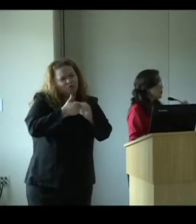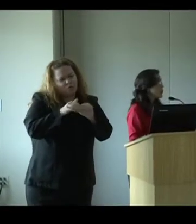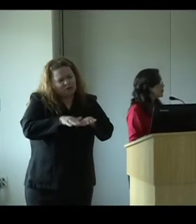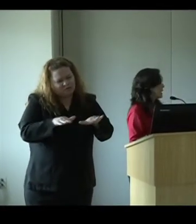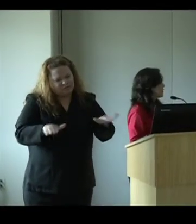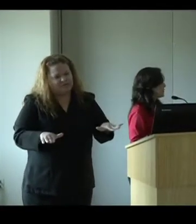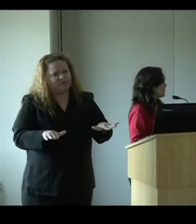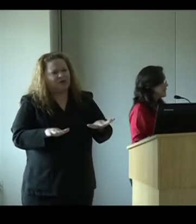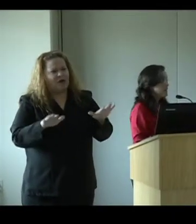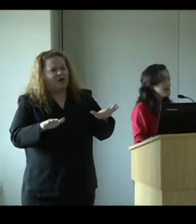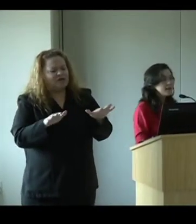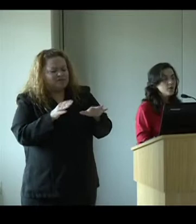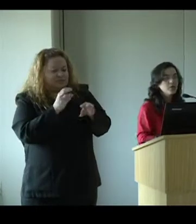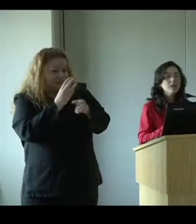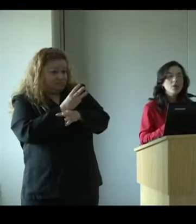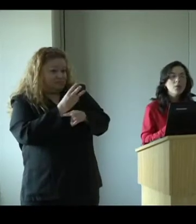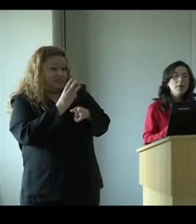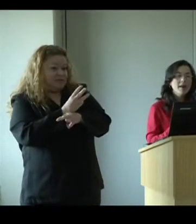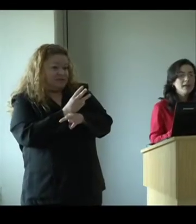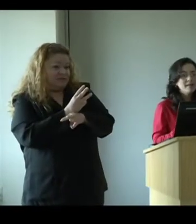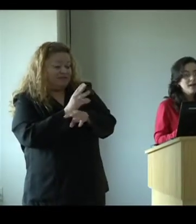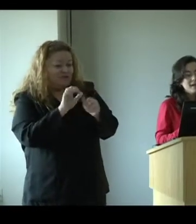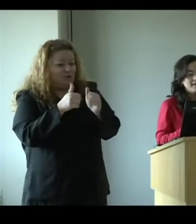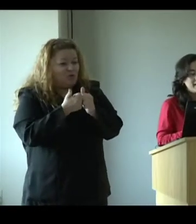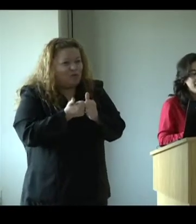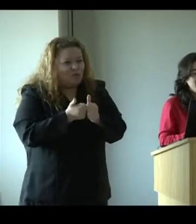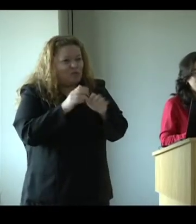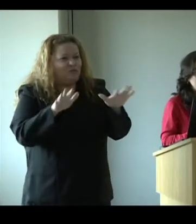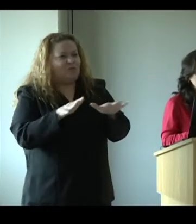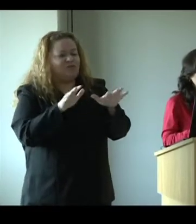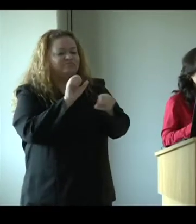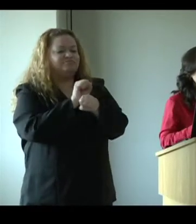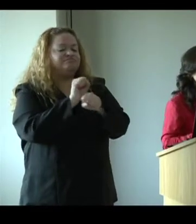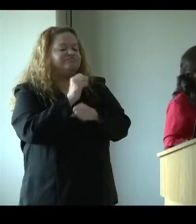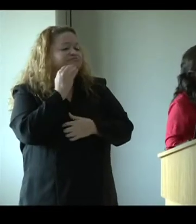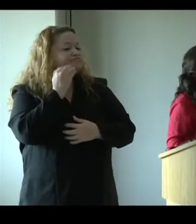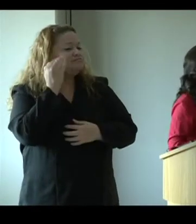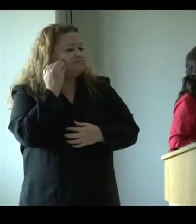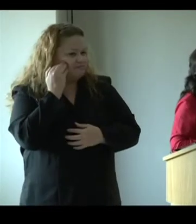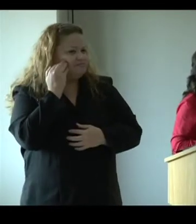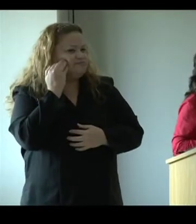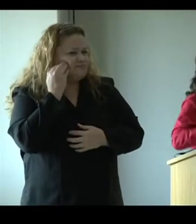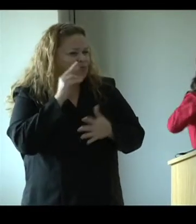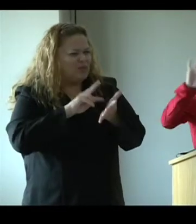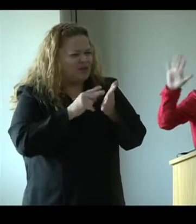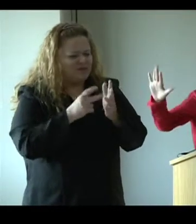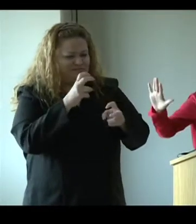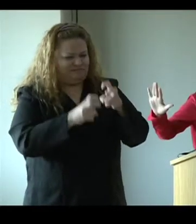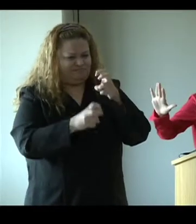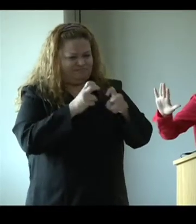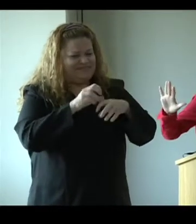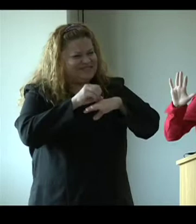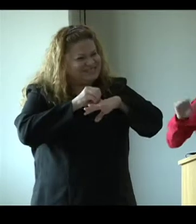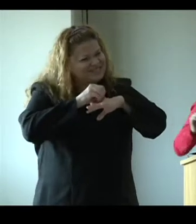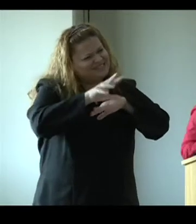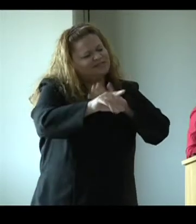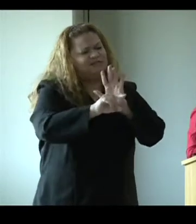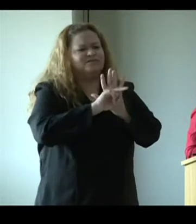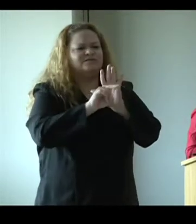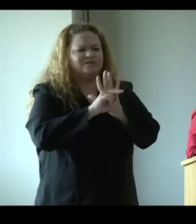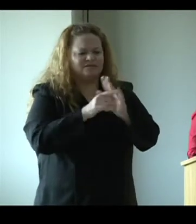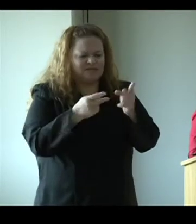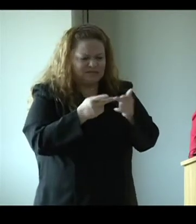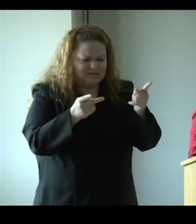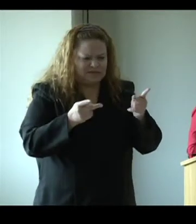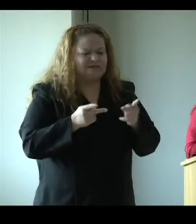hace o no sus cálculos matemáticos Y cómo va a realizar las tareas Así que estos desórdenes pueden afectar las áreas